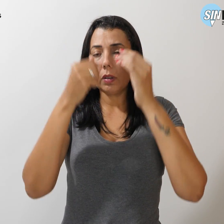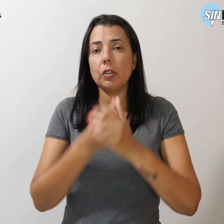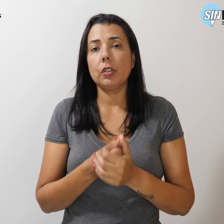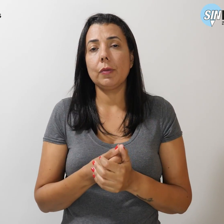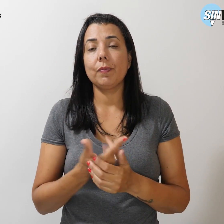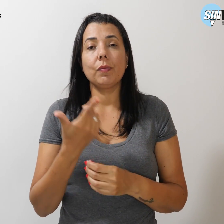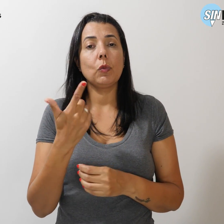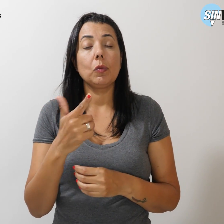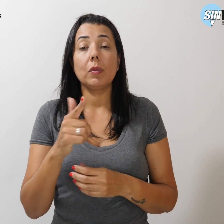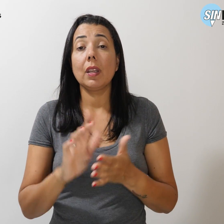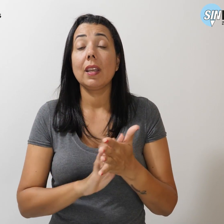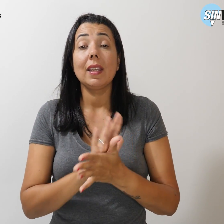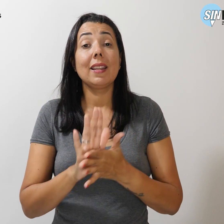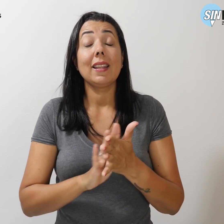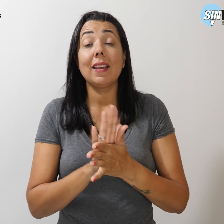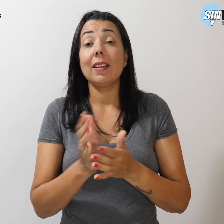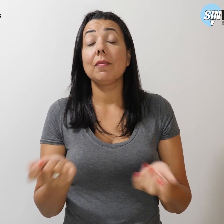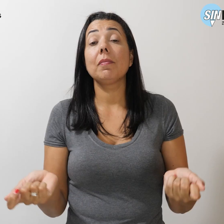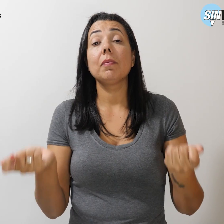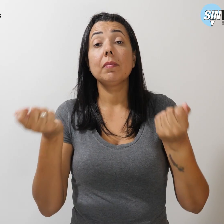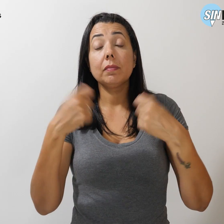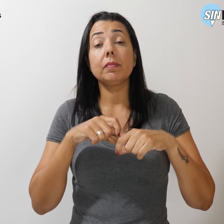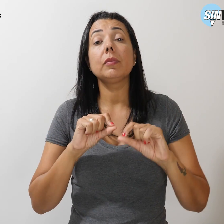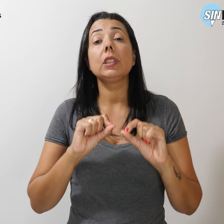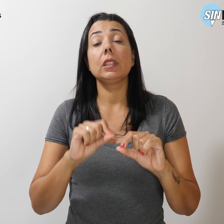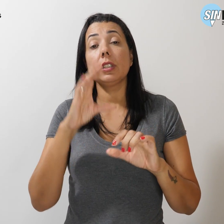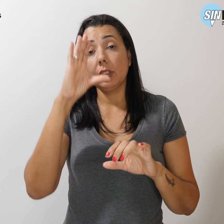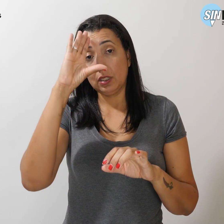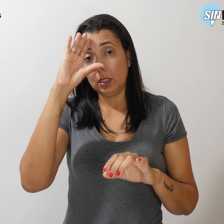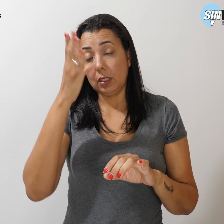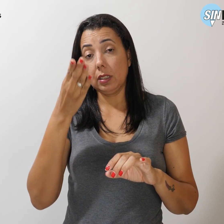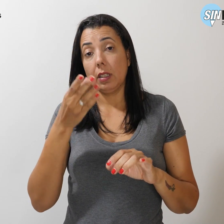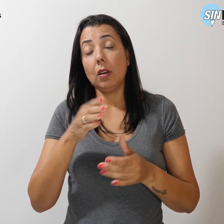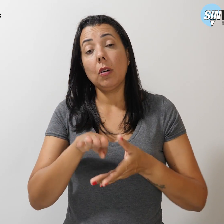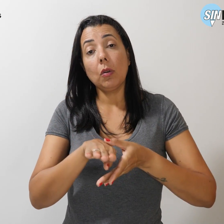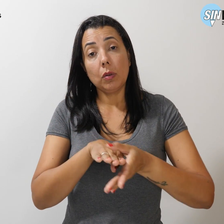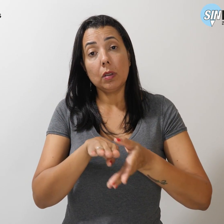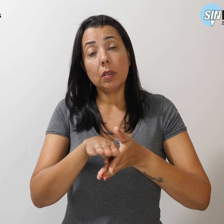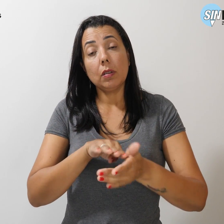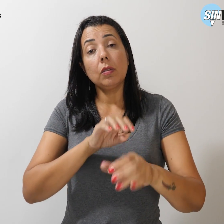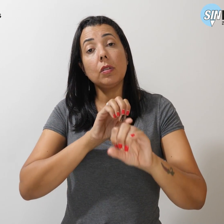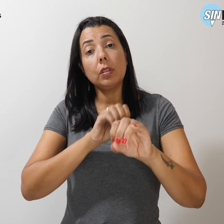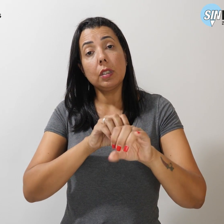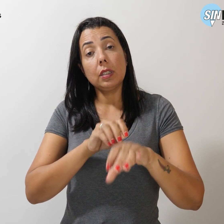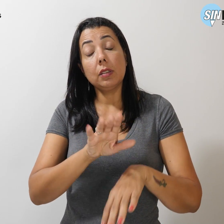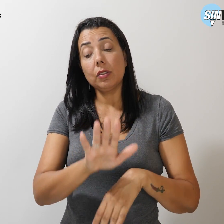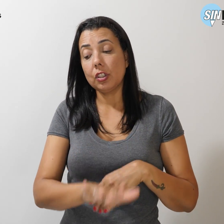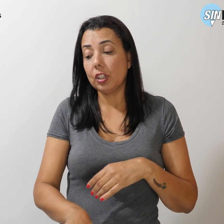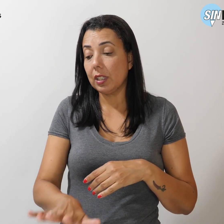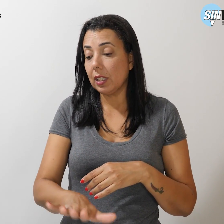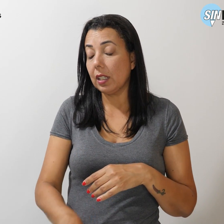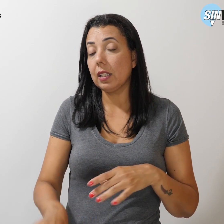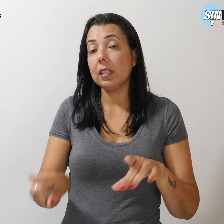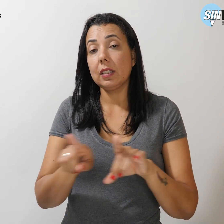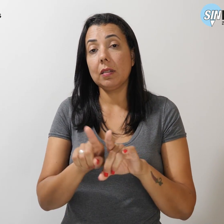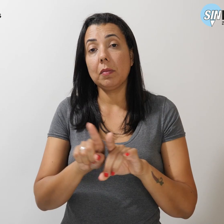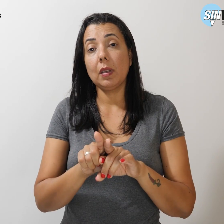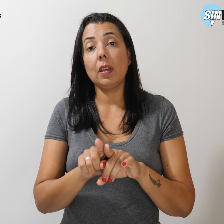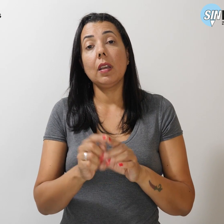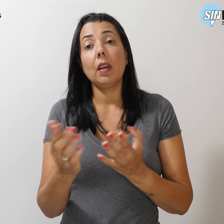tem sequer potencial de definir a orientação sexual de crianças e adolescentes.